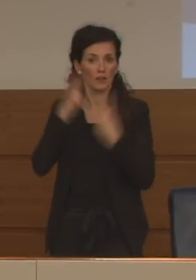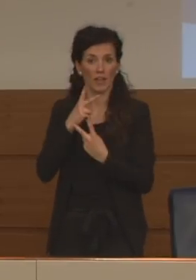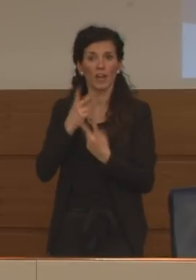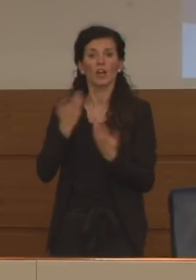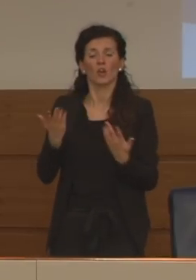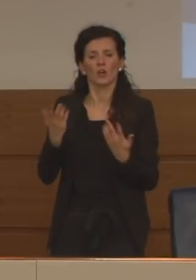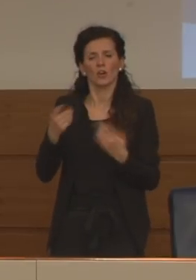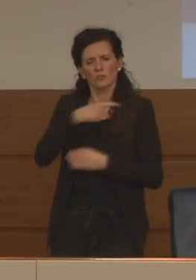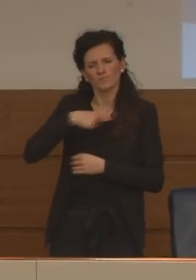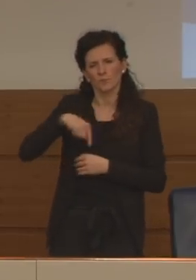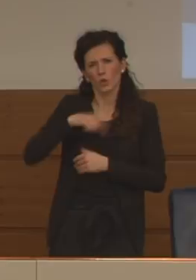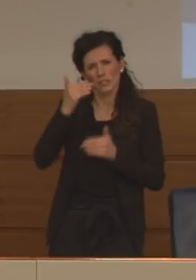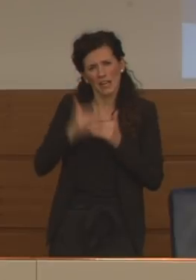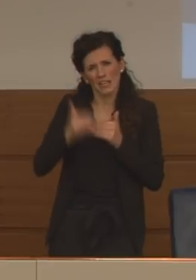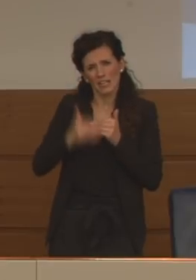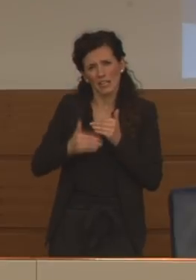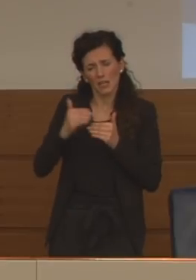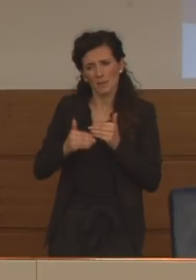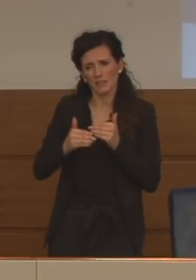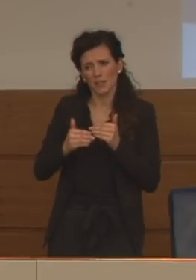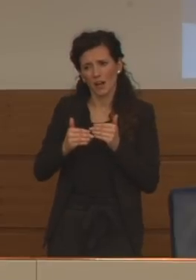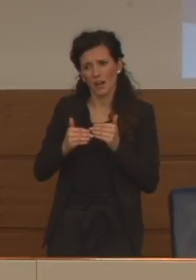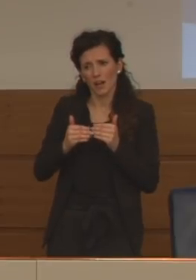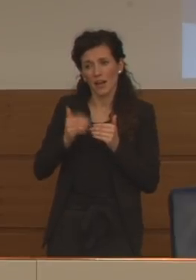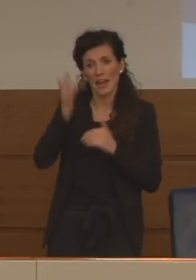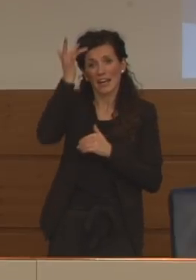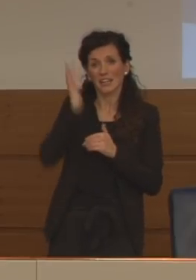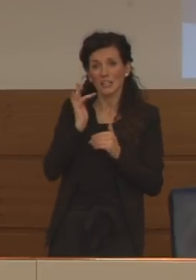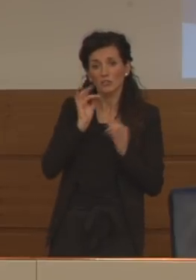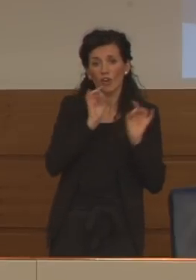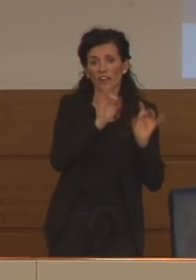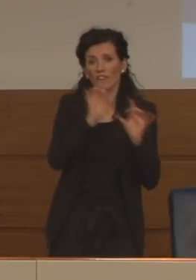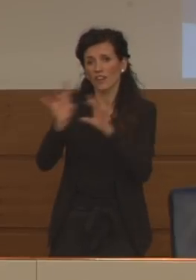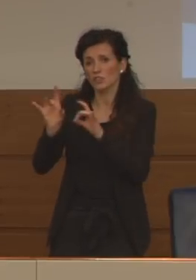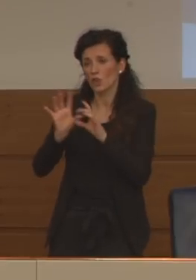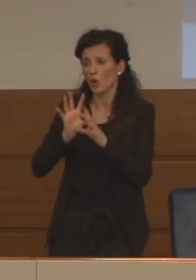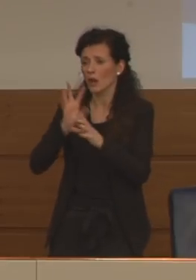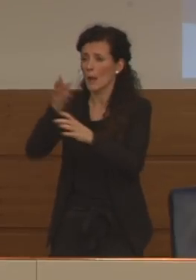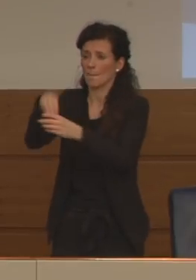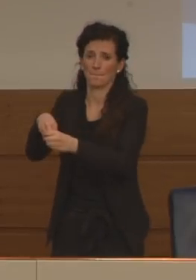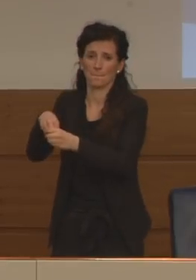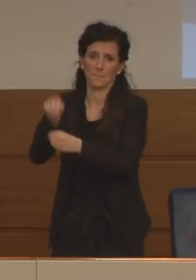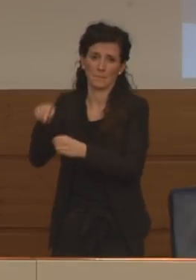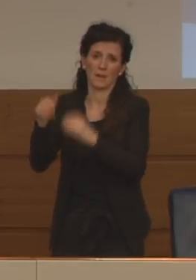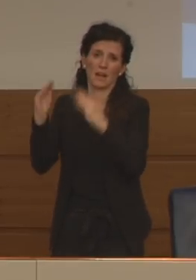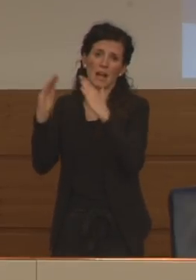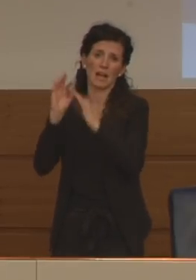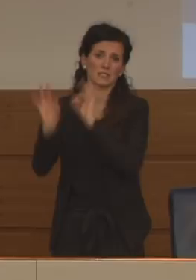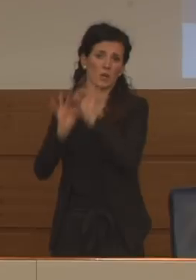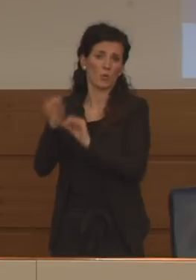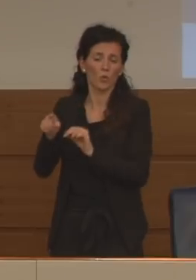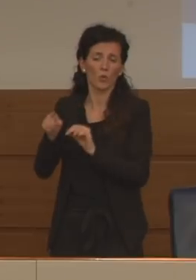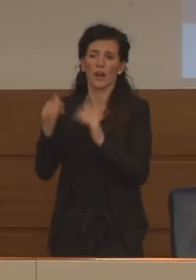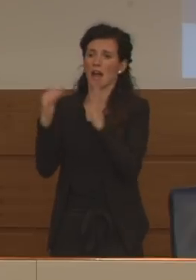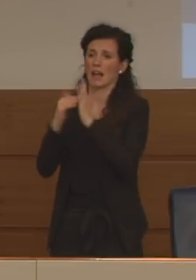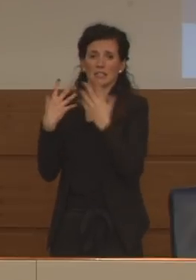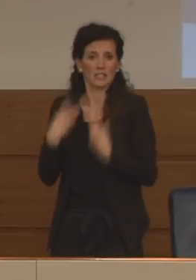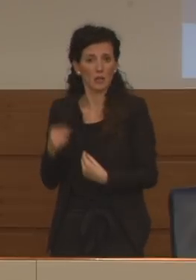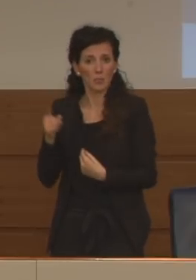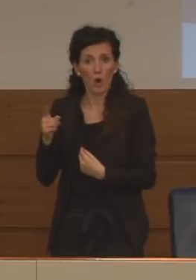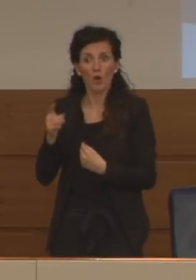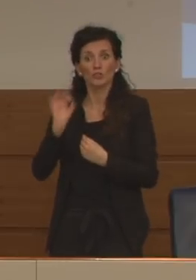al massimo il rischio che un infezione entri in queste strutture perché se entra in queste strutture è